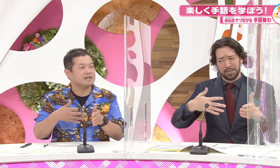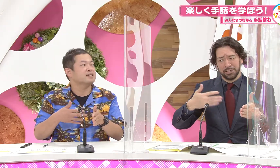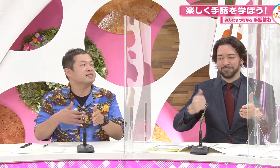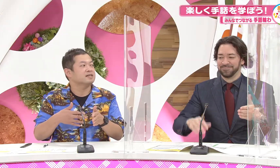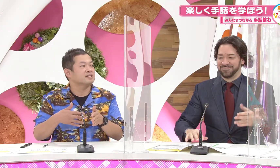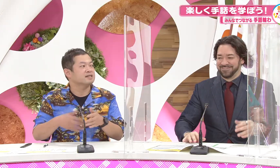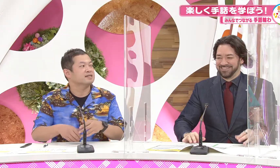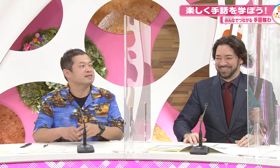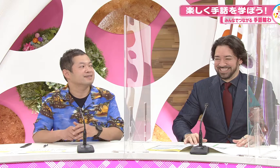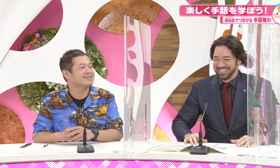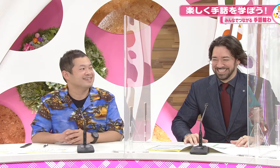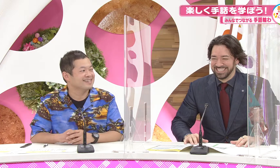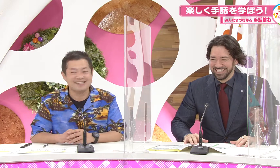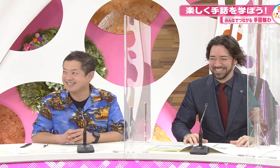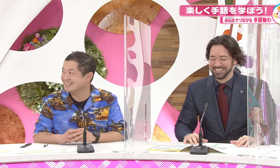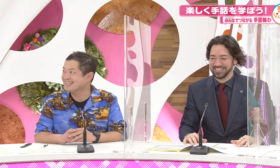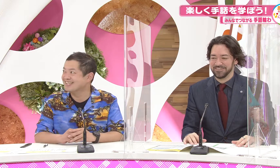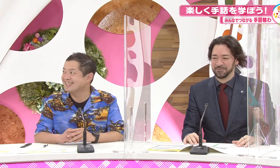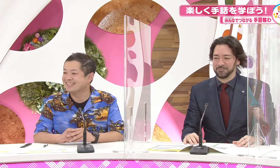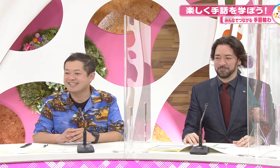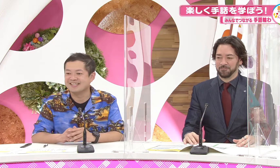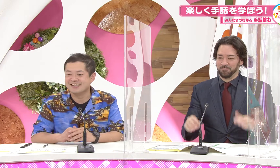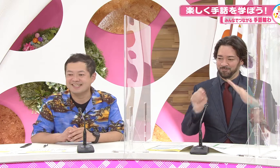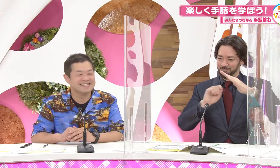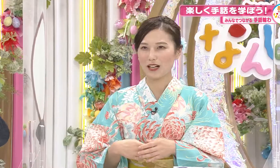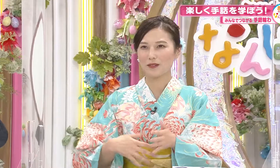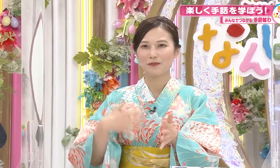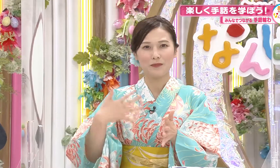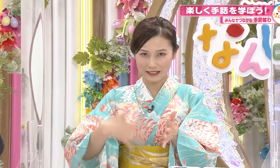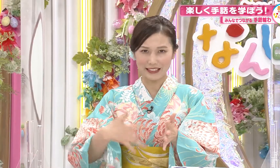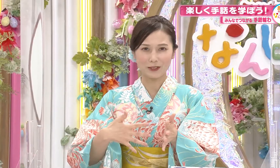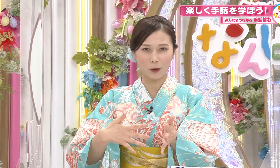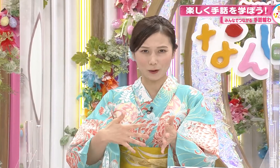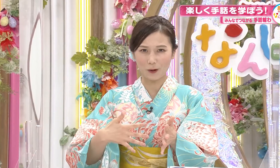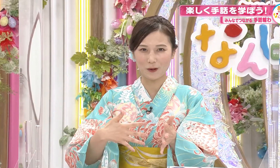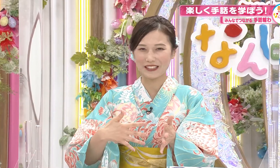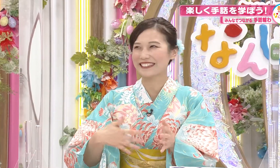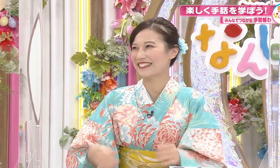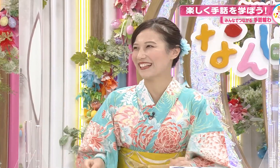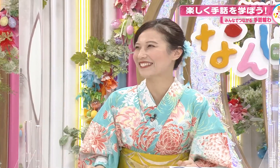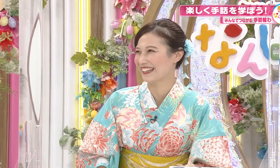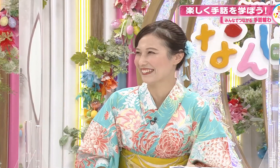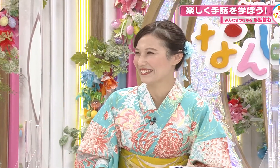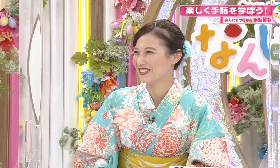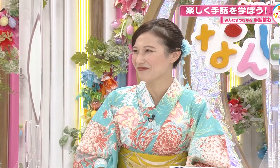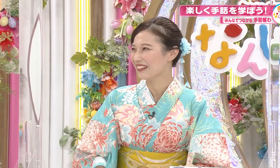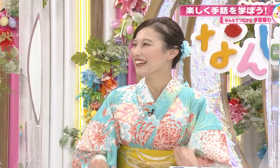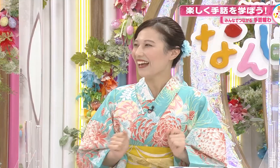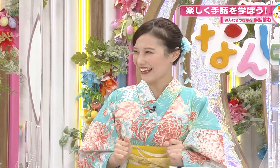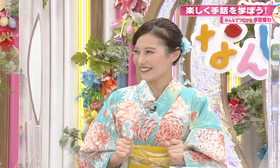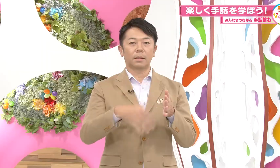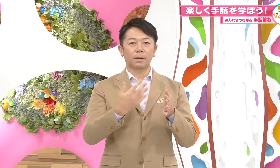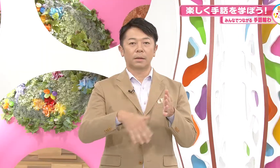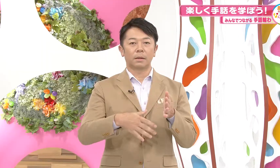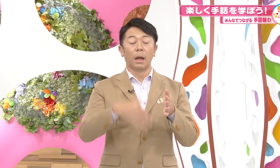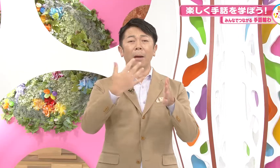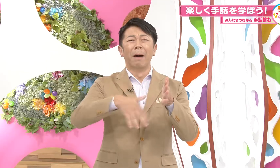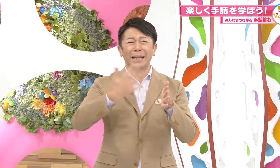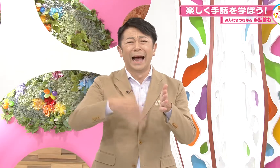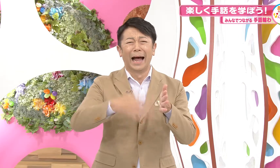い、なので、うん、宿題終わってない子はまだ一言こう答えてください。はい、学べましたか、大丈夫です